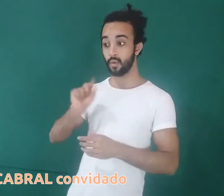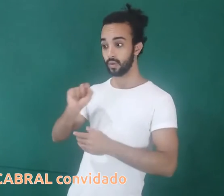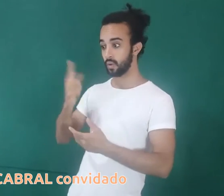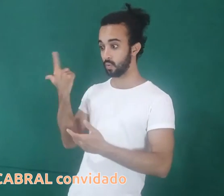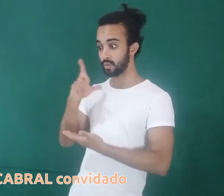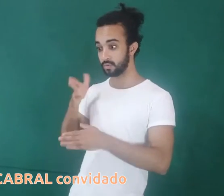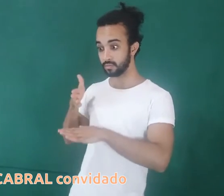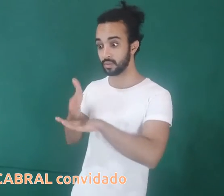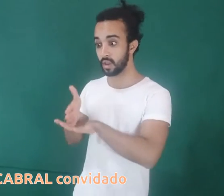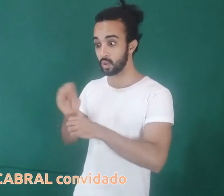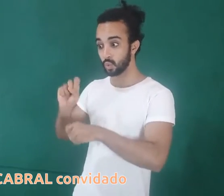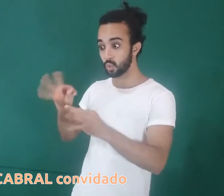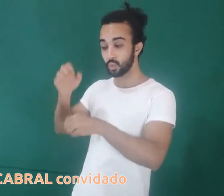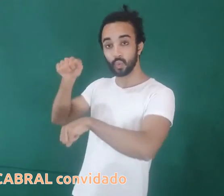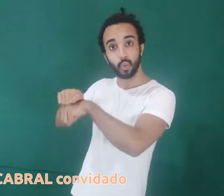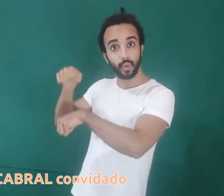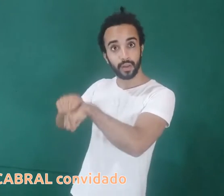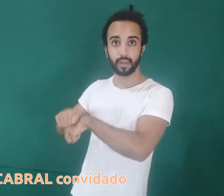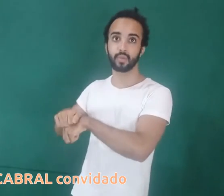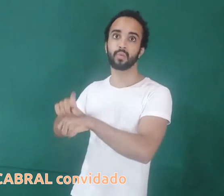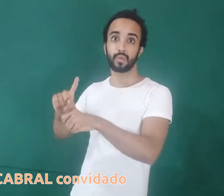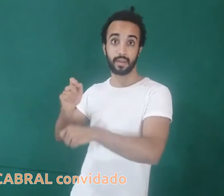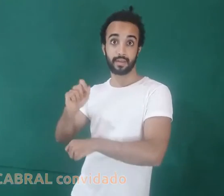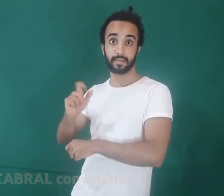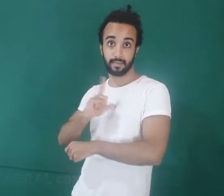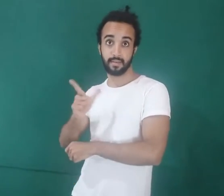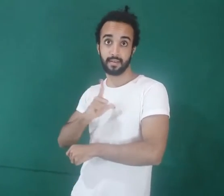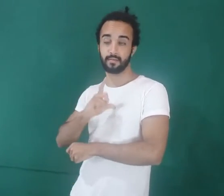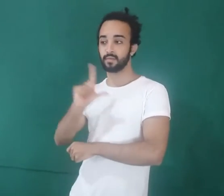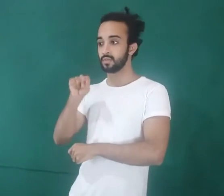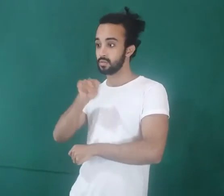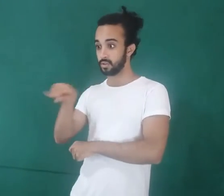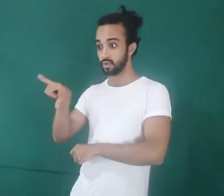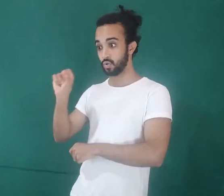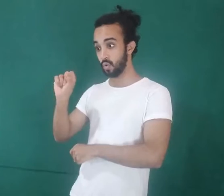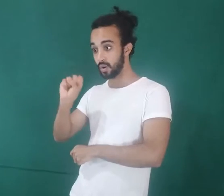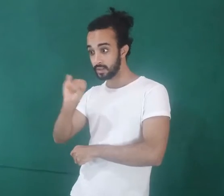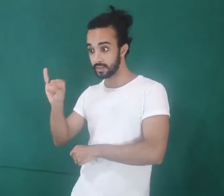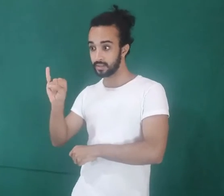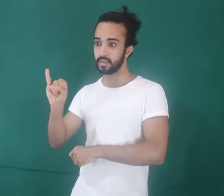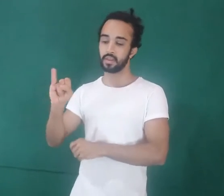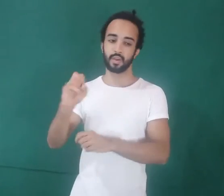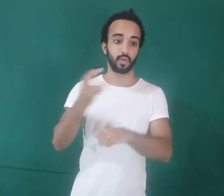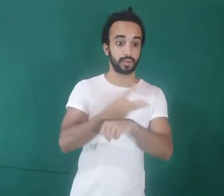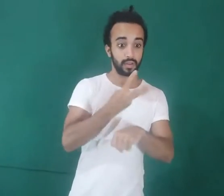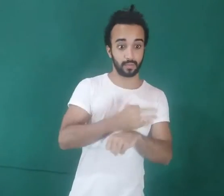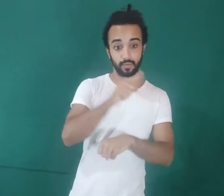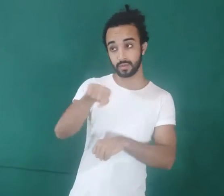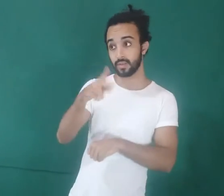concreto, isso existe. Você escolhe se vai mandar pelo WhatsApp, você fala, mas existe um lugar simbólico. Esse